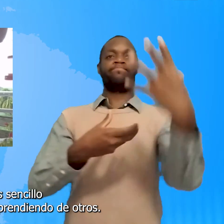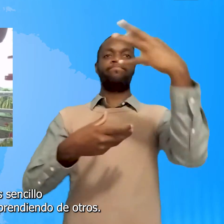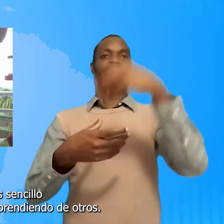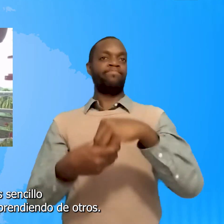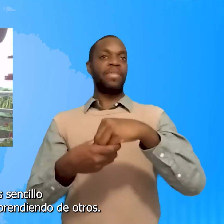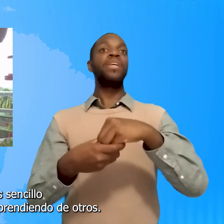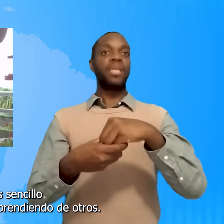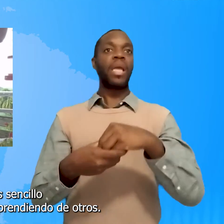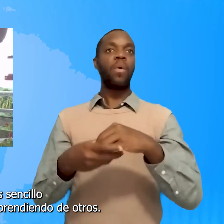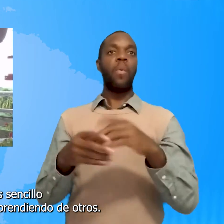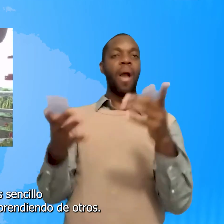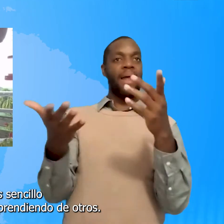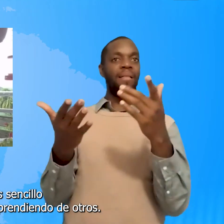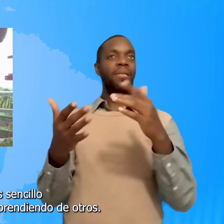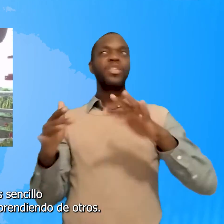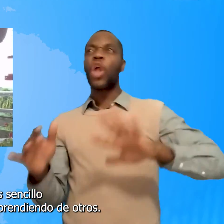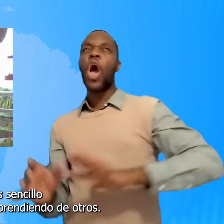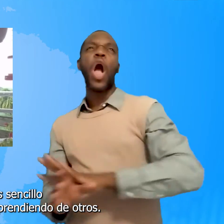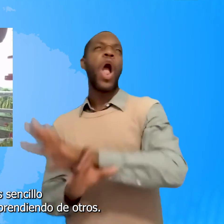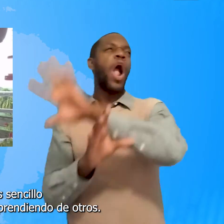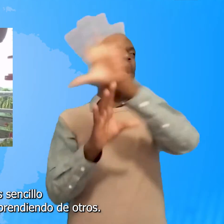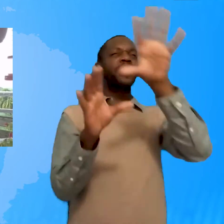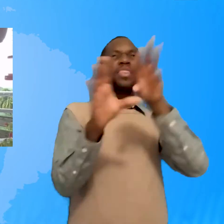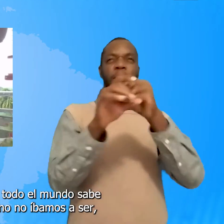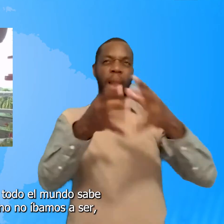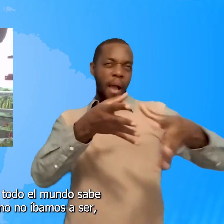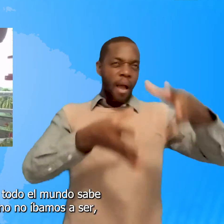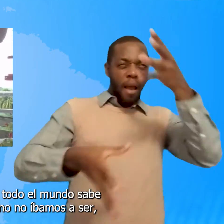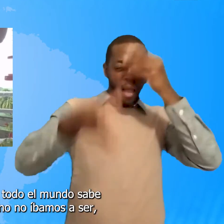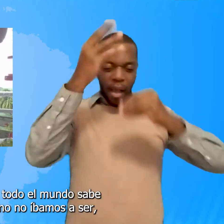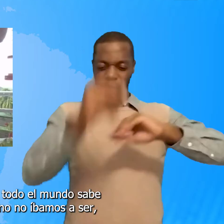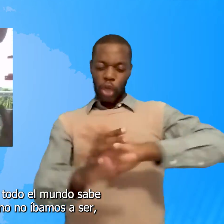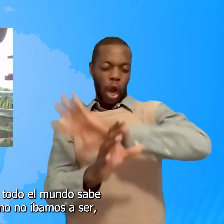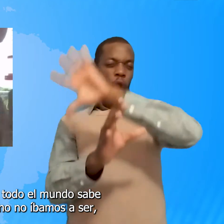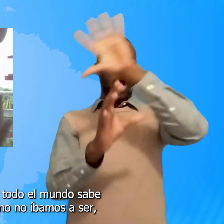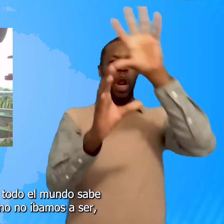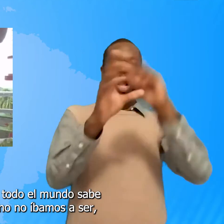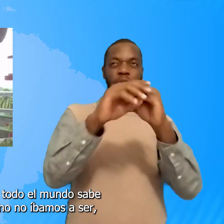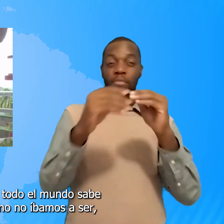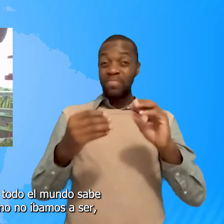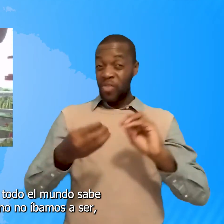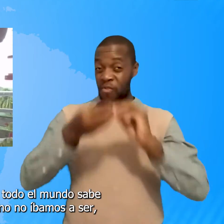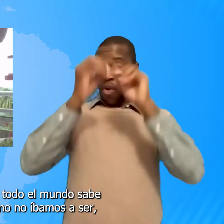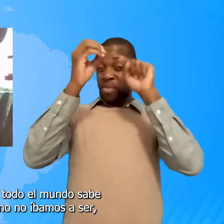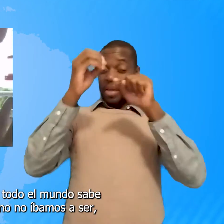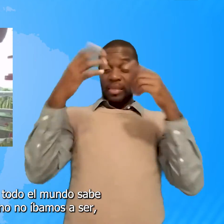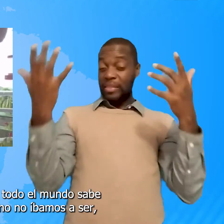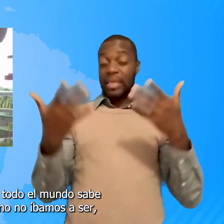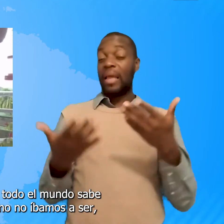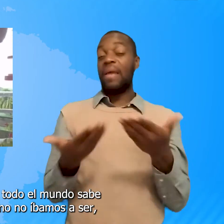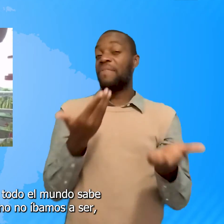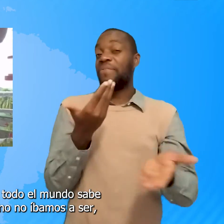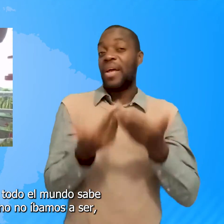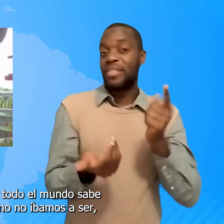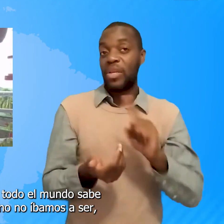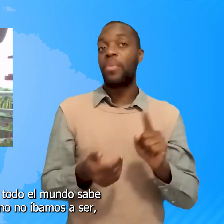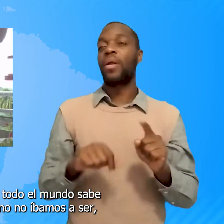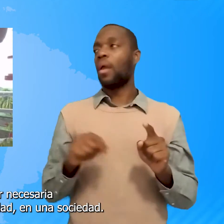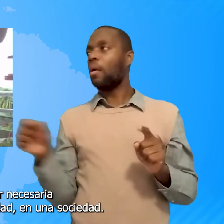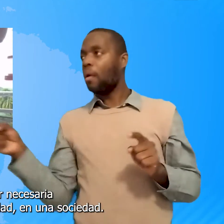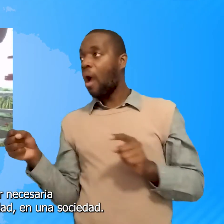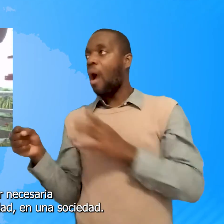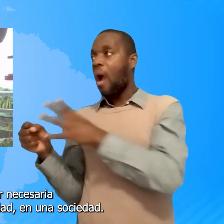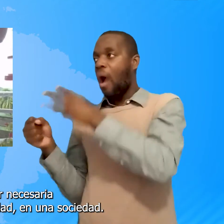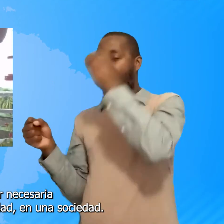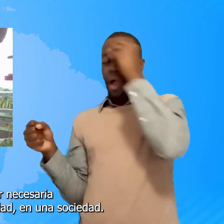sencillo porque hay que ir aprendiendo de otros. Como usted dice, no todo el mundo sabe todo, por suerte, o si no,